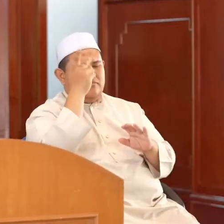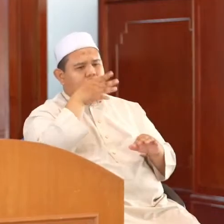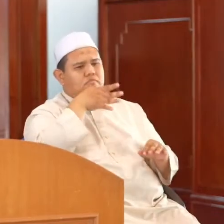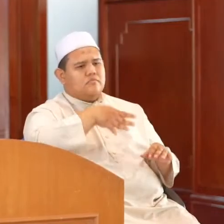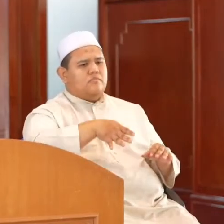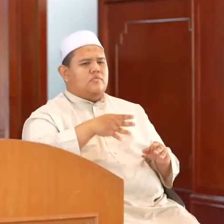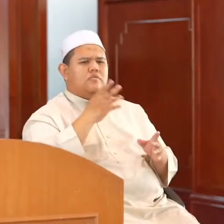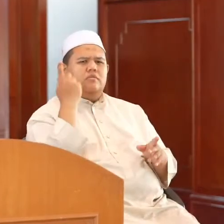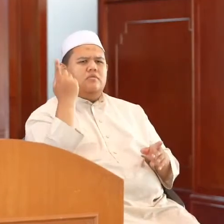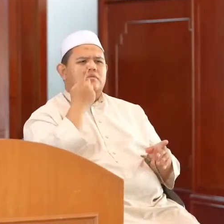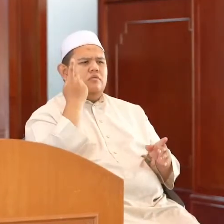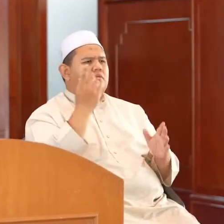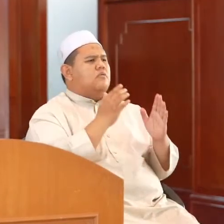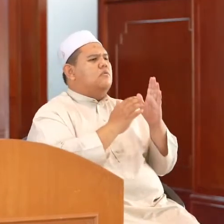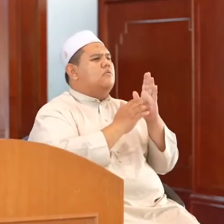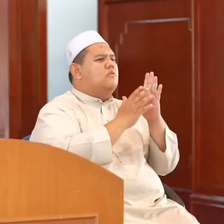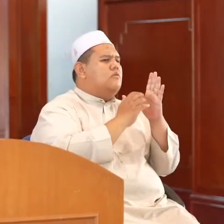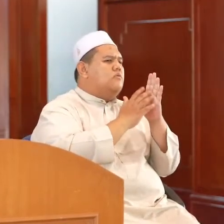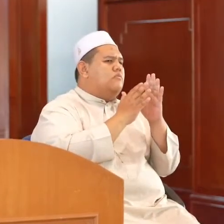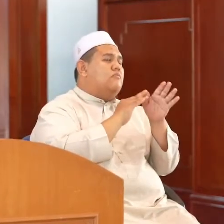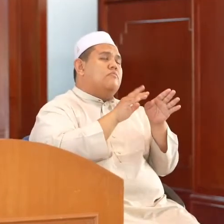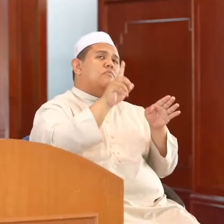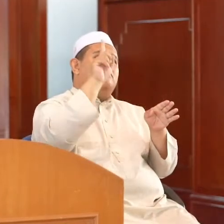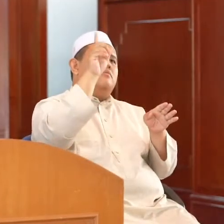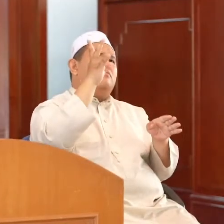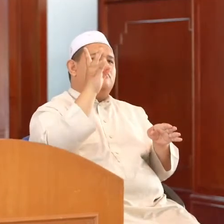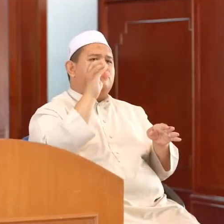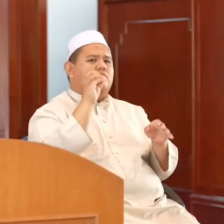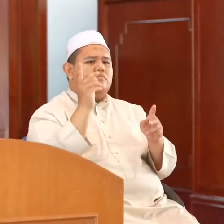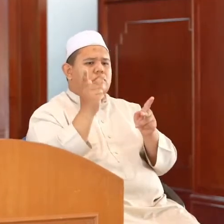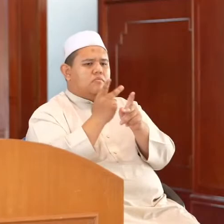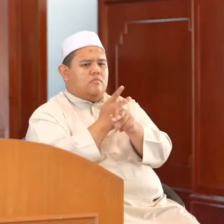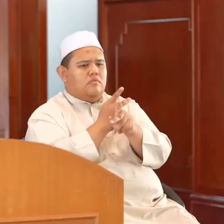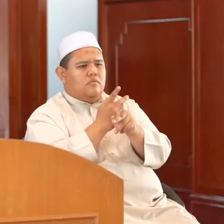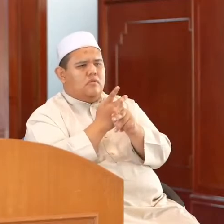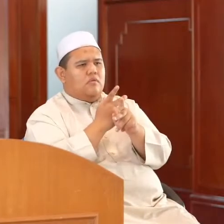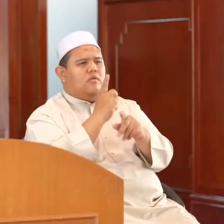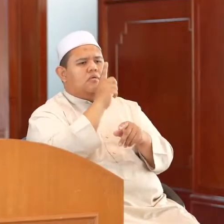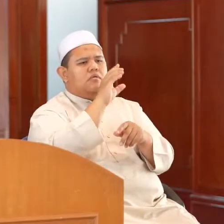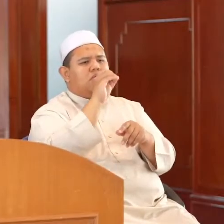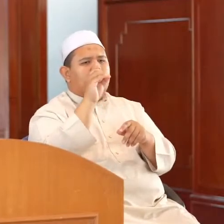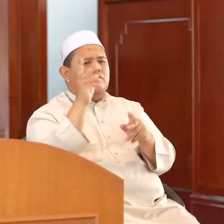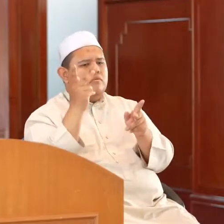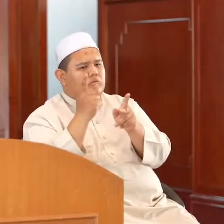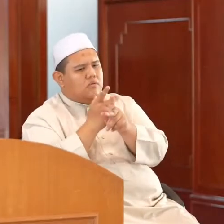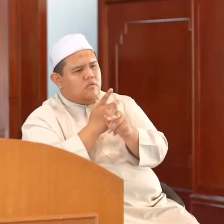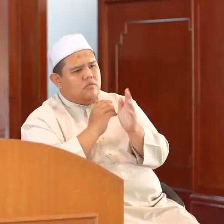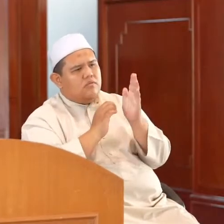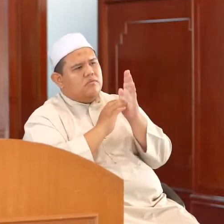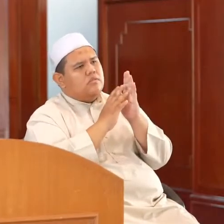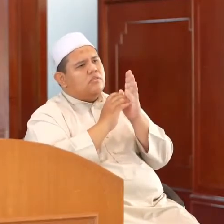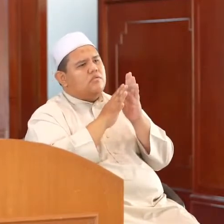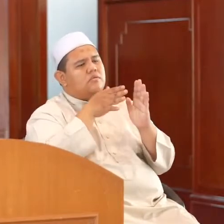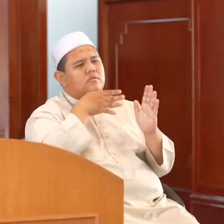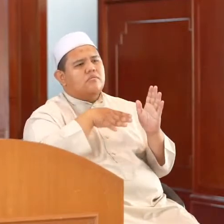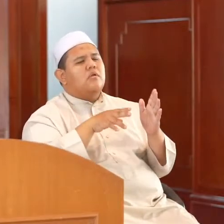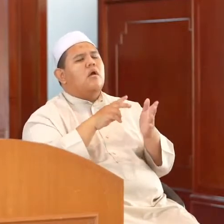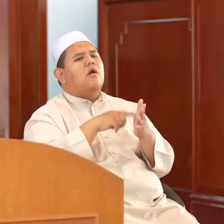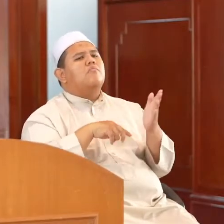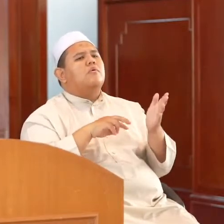kepada Allah 70 kali sehari. Riwayat seterusnya 100 kali sehari. Apa